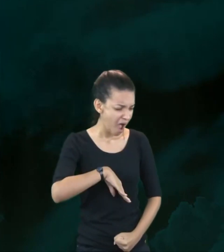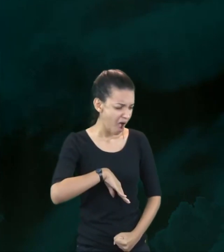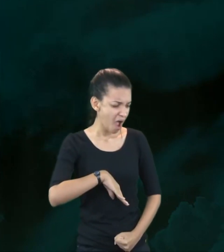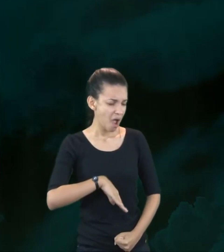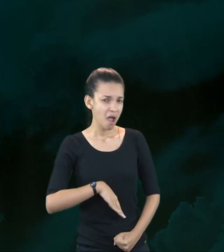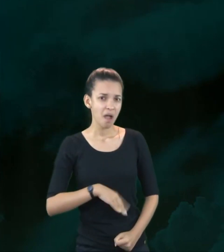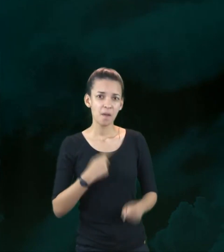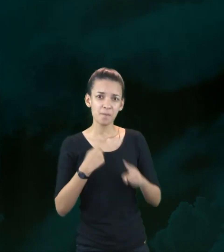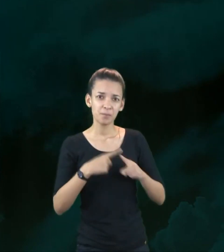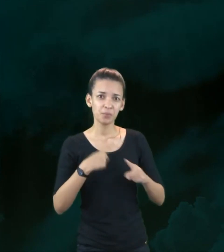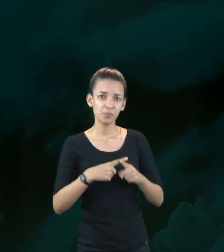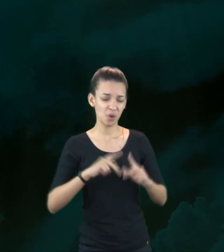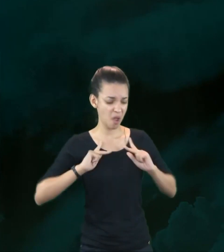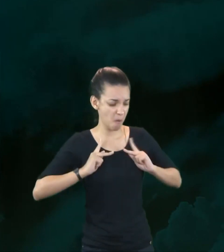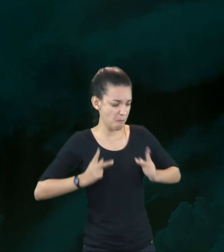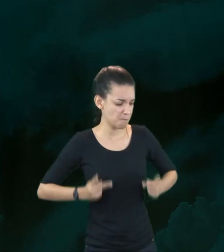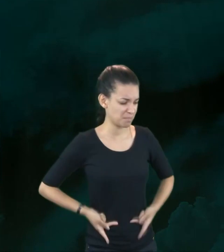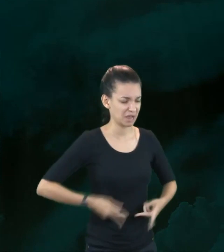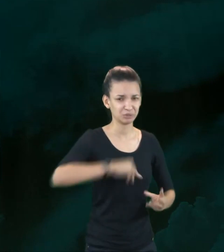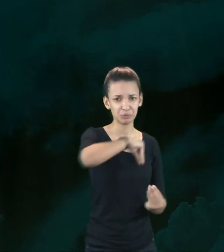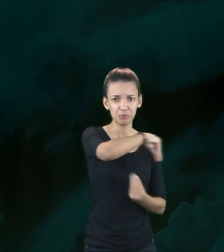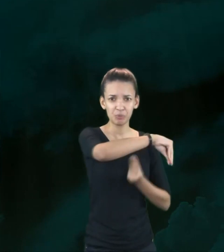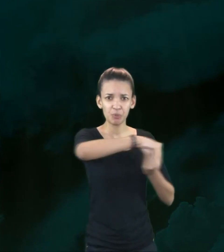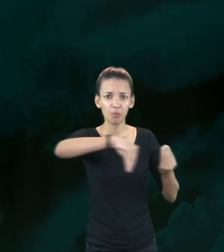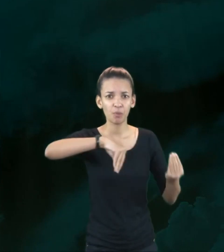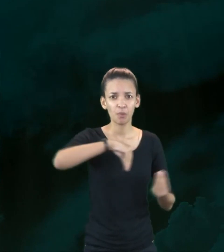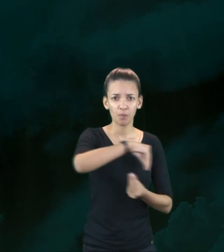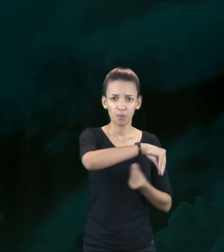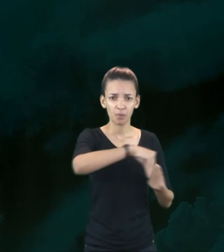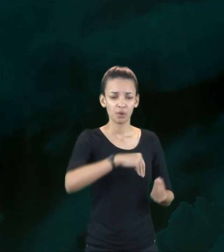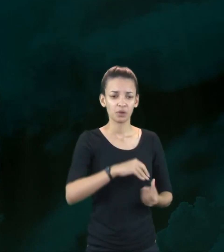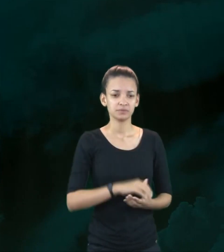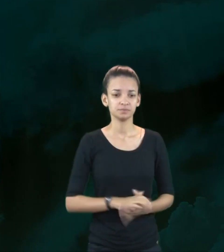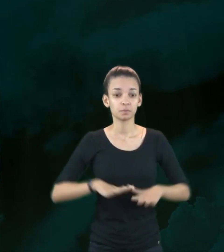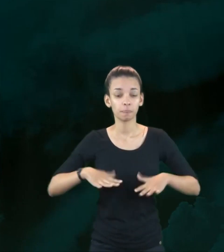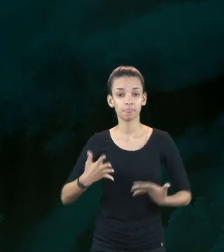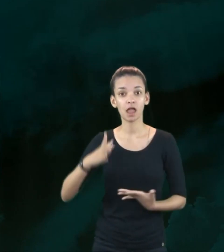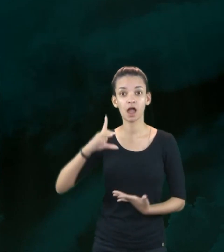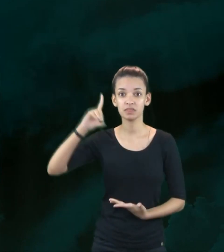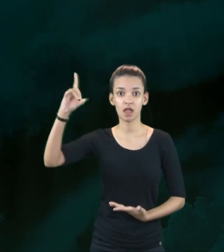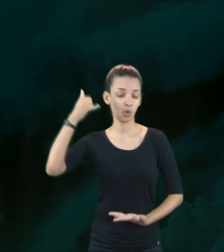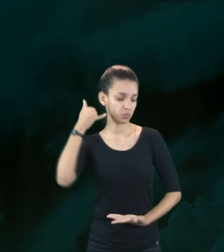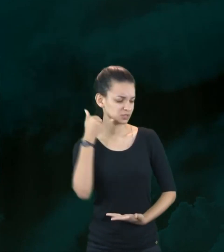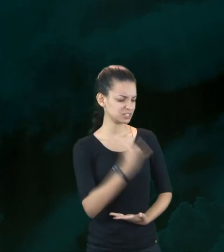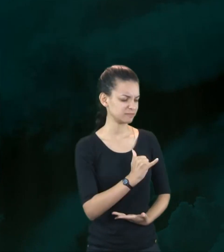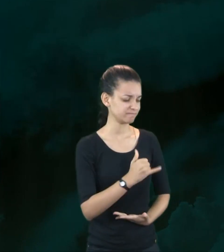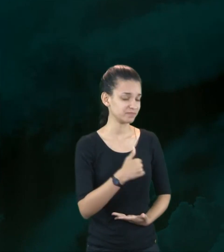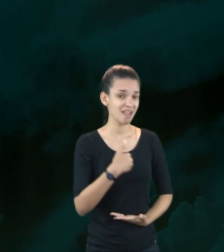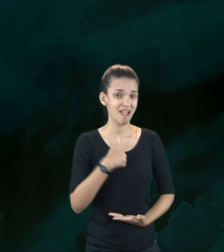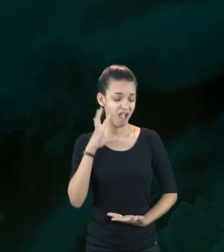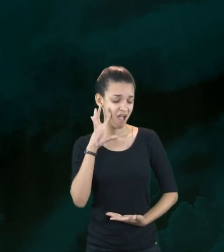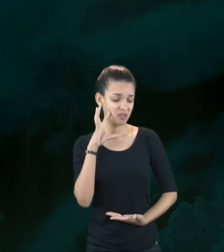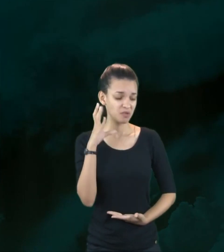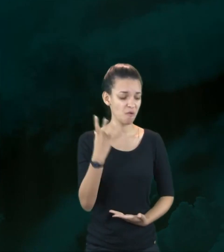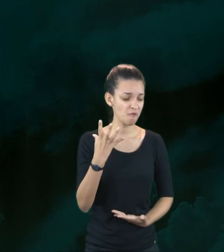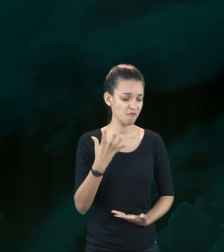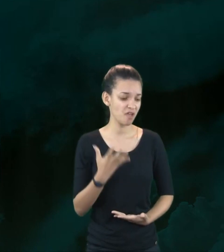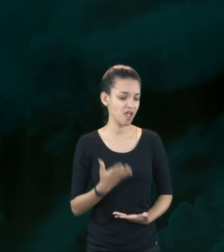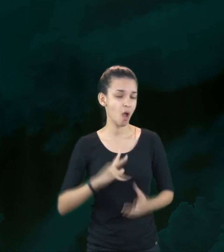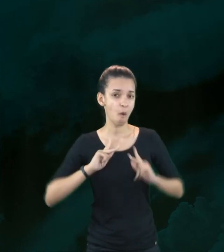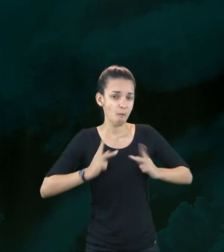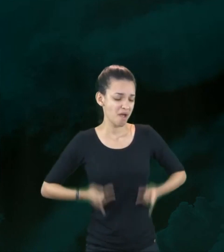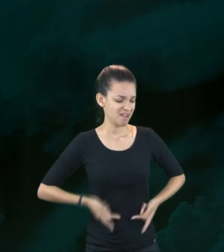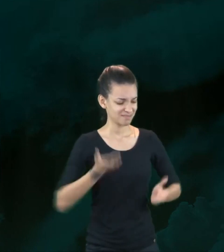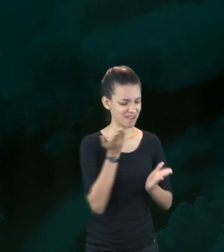havia corrompido o seu caminho na terra. Então disse Deus a Noé, resolvi dar cabo de toda a carne, porque a terra